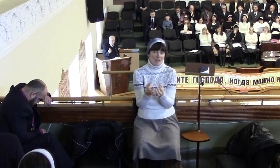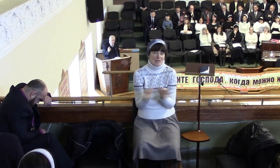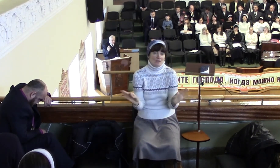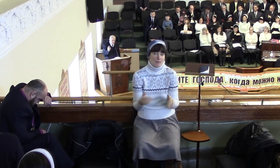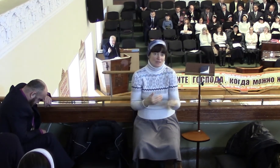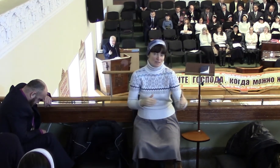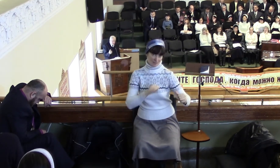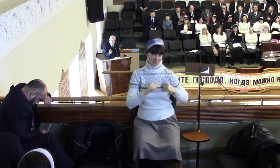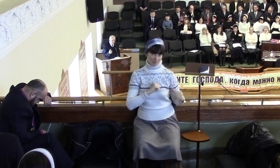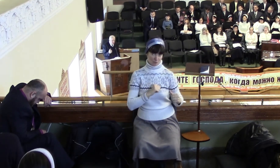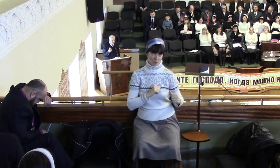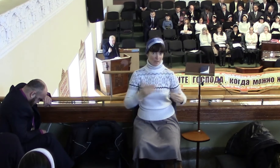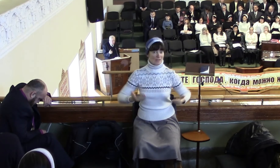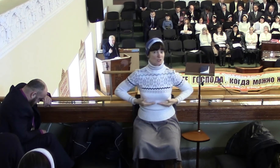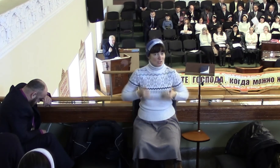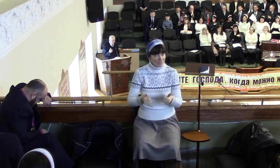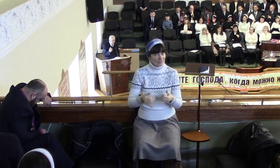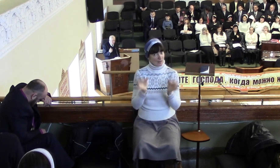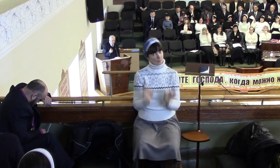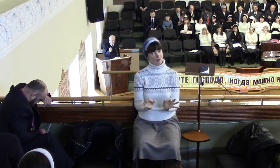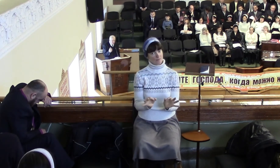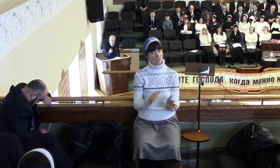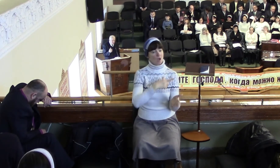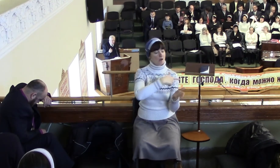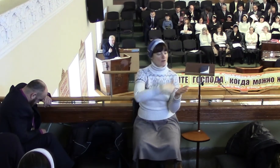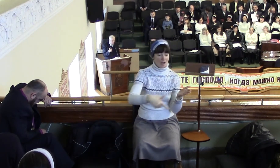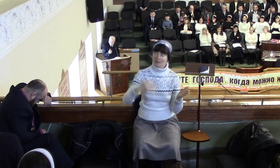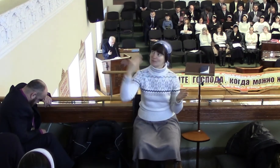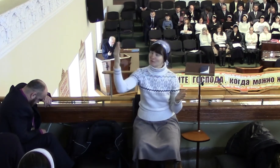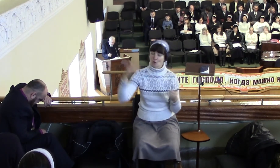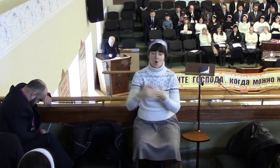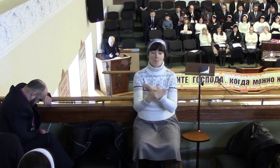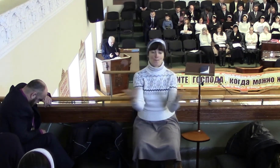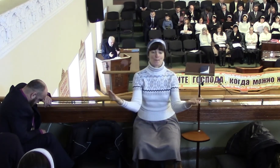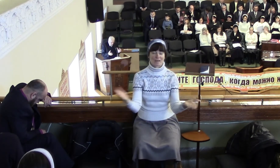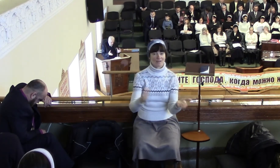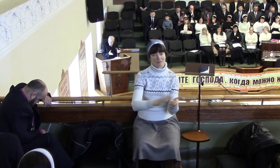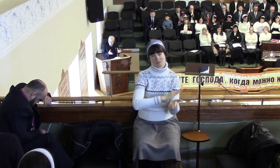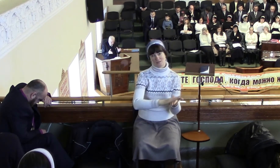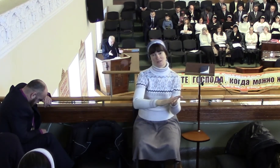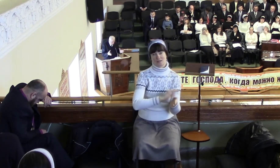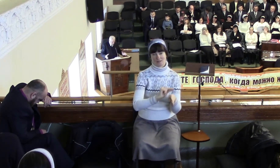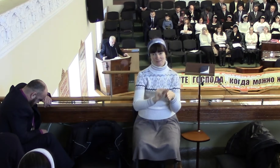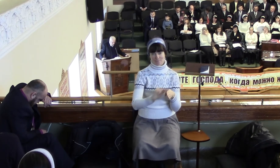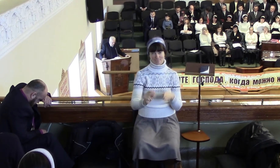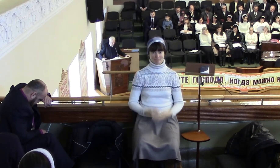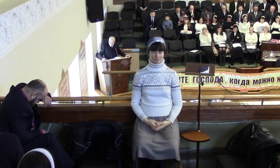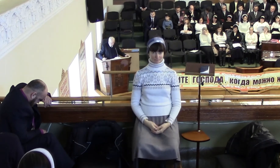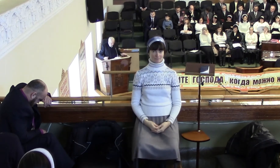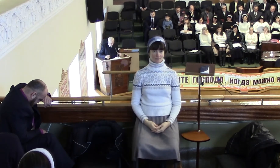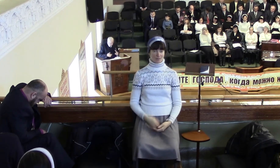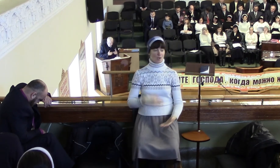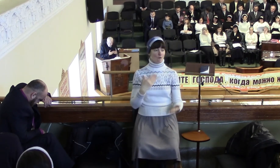вы исцелились. Ранами его вы исцелились. Друзья дорогие, вот где произошла